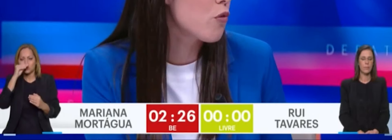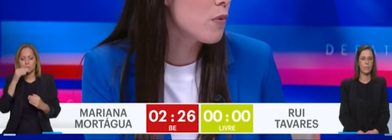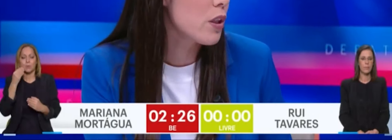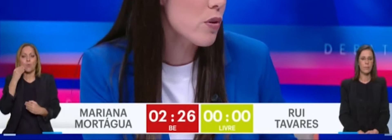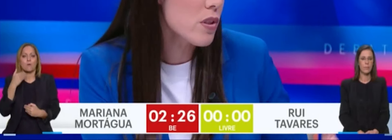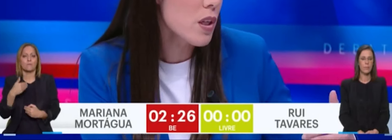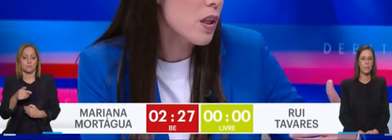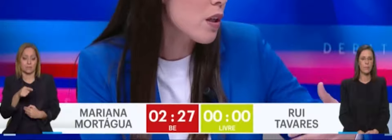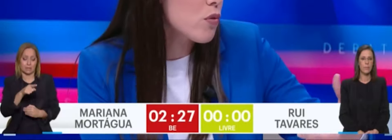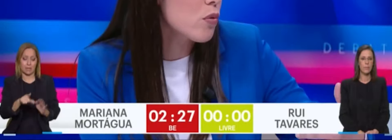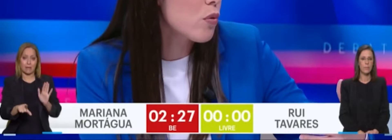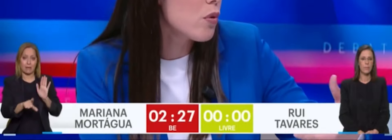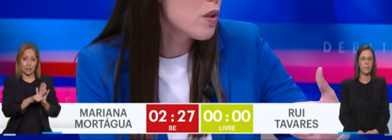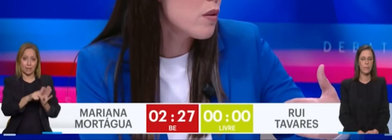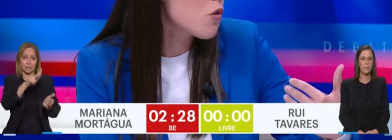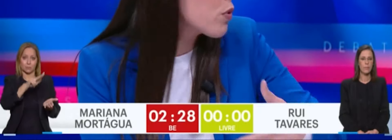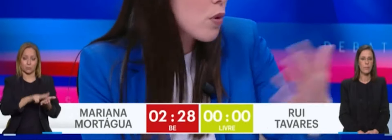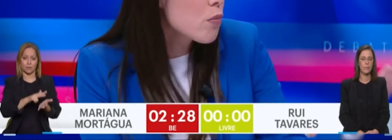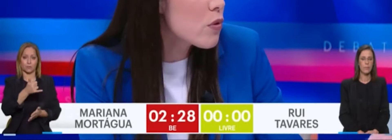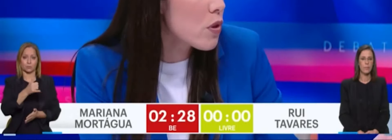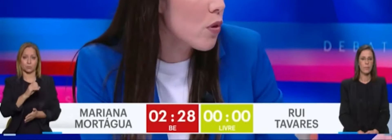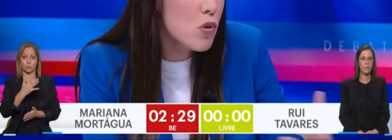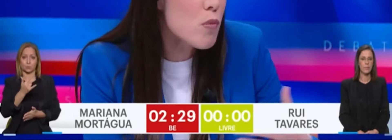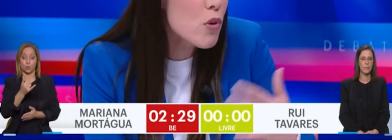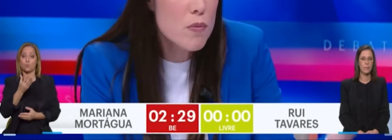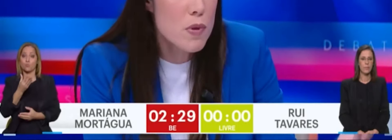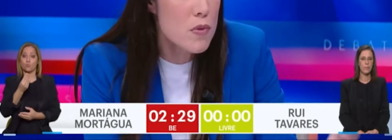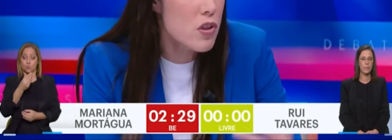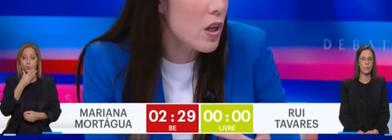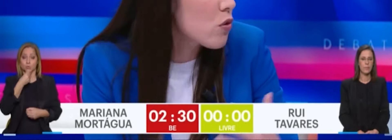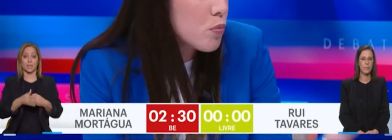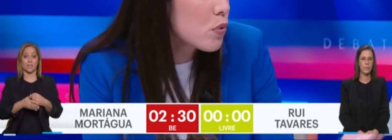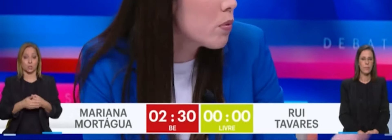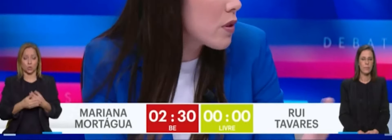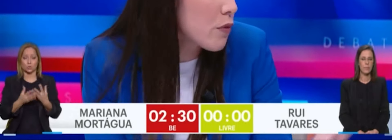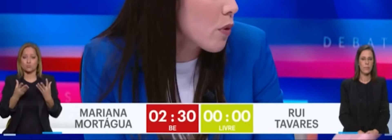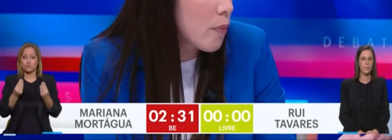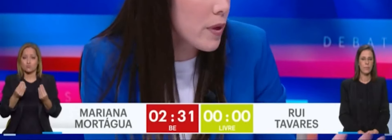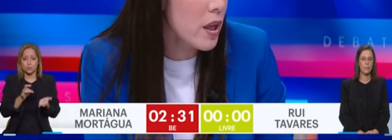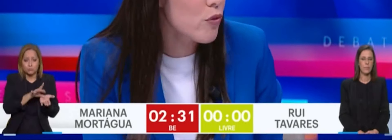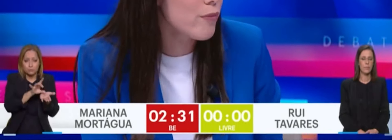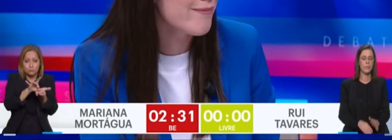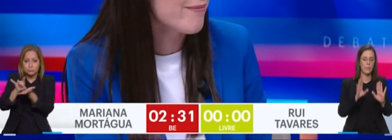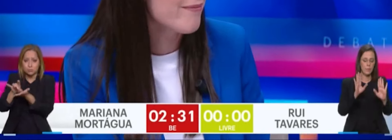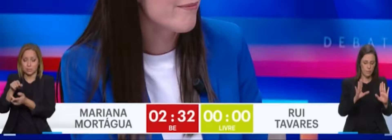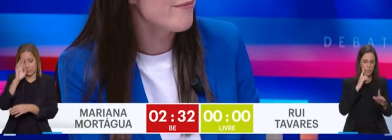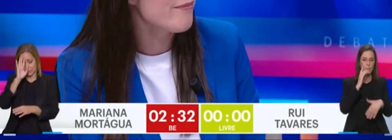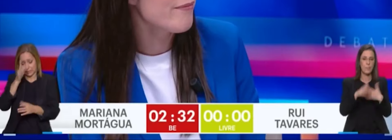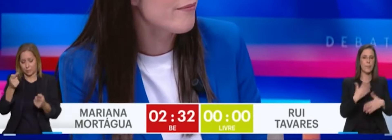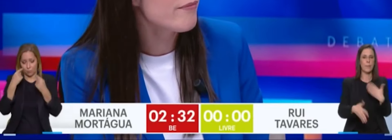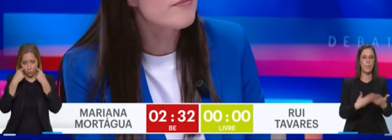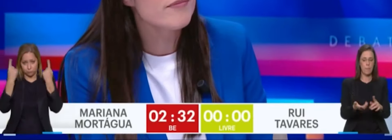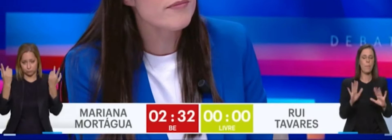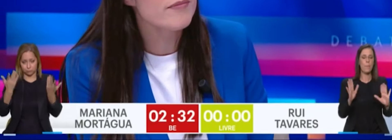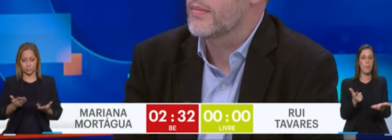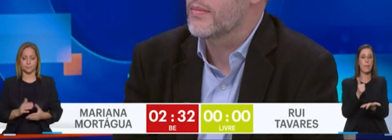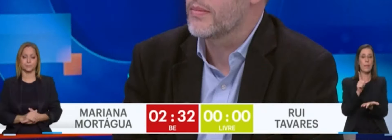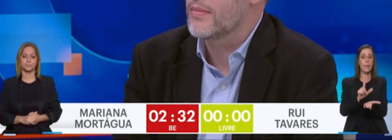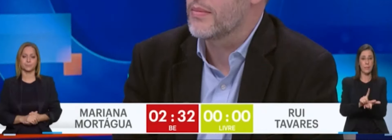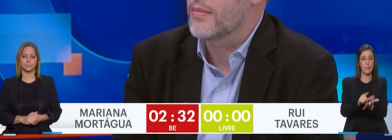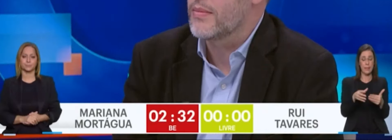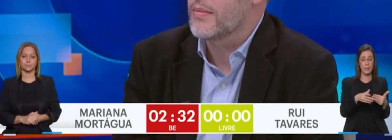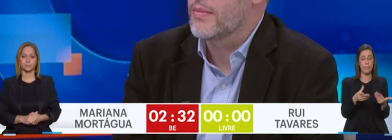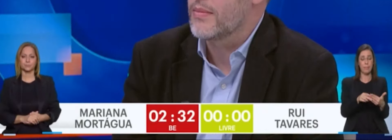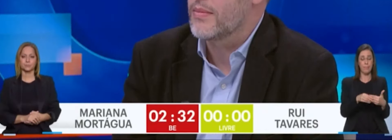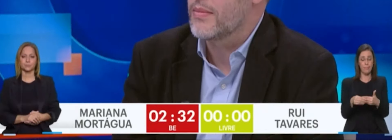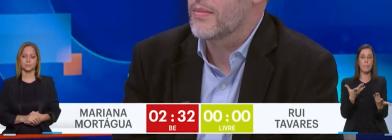aplicada em 2012 e que resultou na expulsão de muitos idosos como nós sabemos esses casos são públicos e foram acompanhados avancemos então Rui Tavares não sei se quer Eh